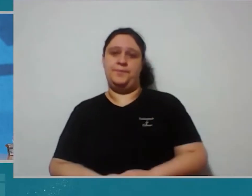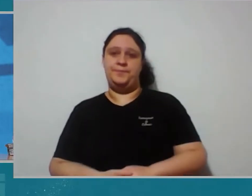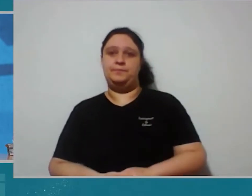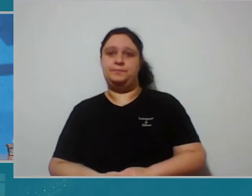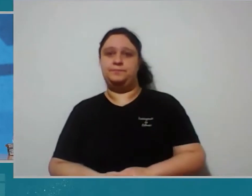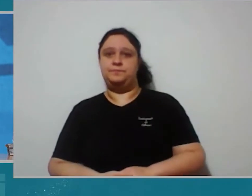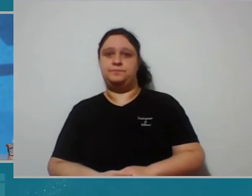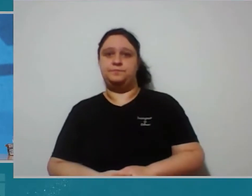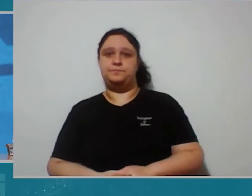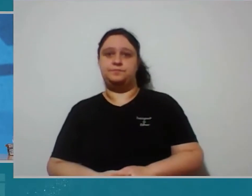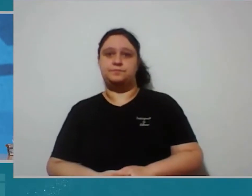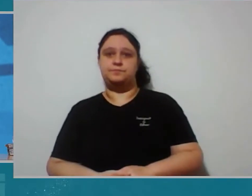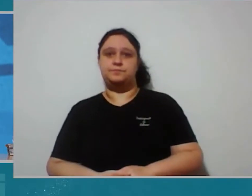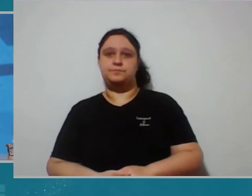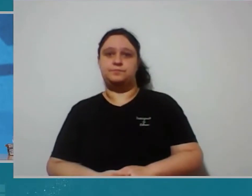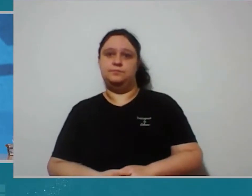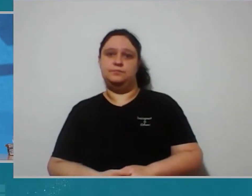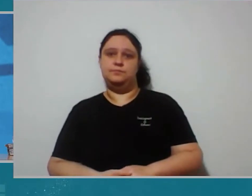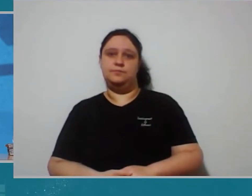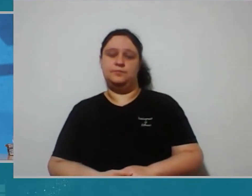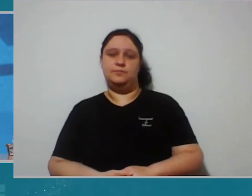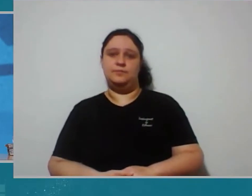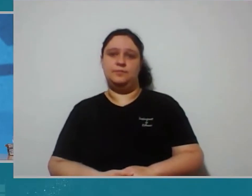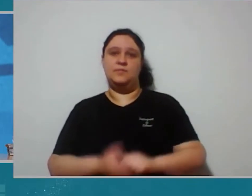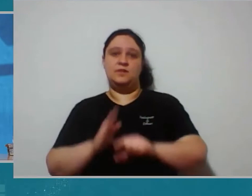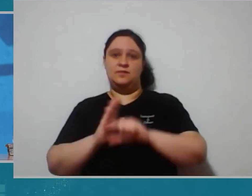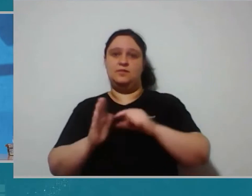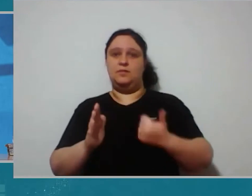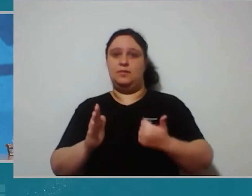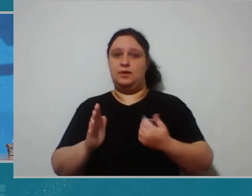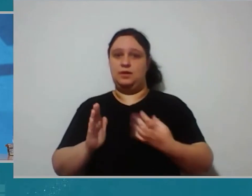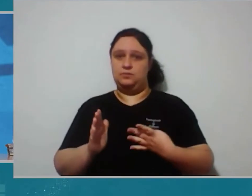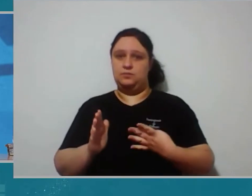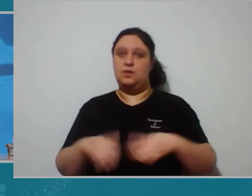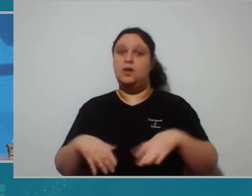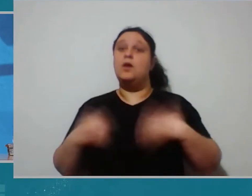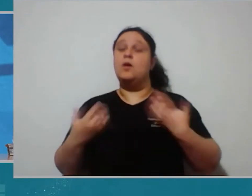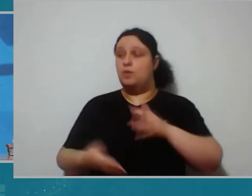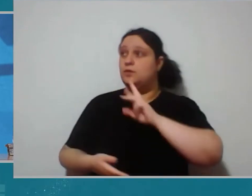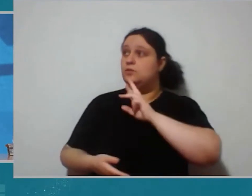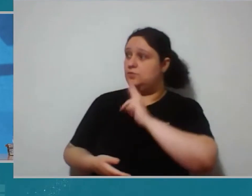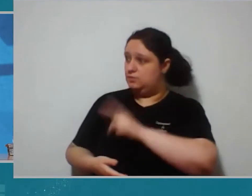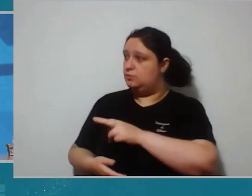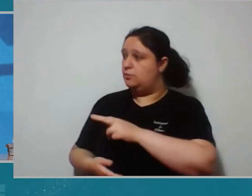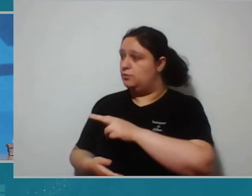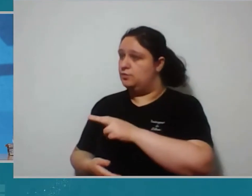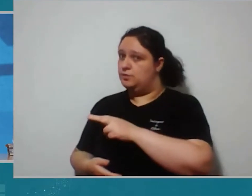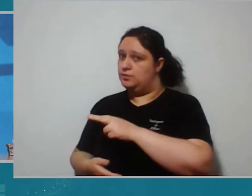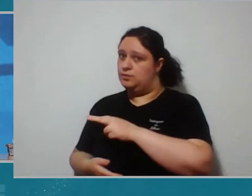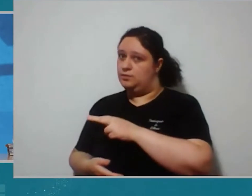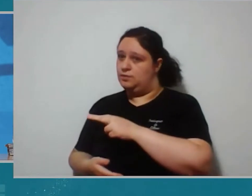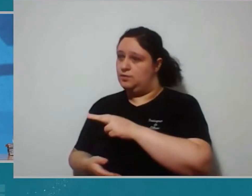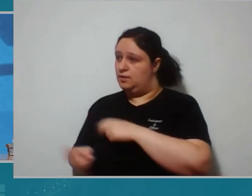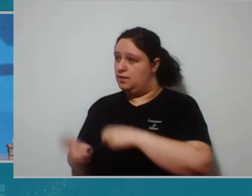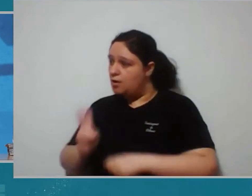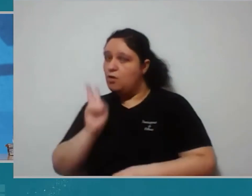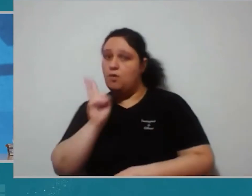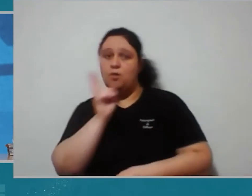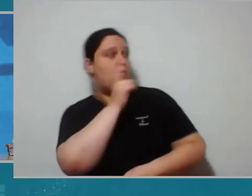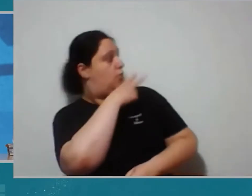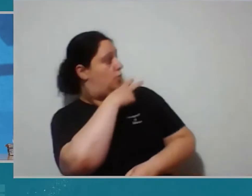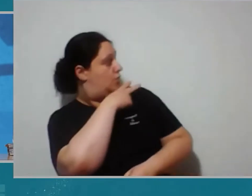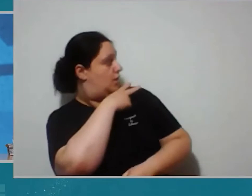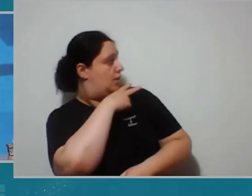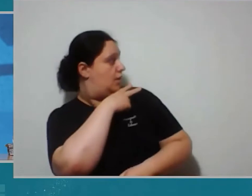e não sei onde puseram, versículo 14. Tendo dito isto, voltou-se para trás e viu Jesus em